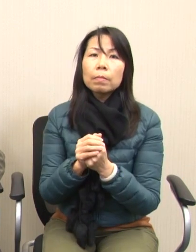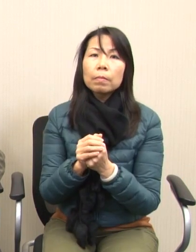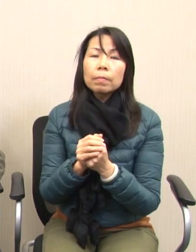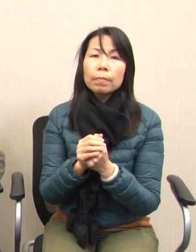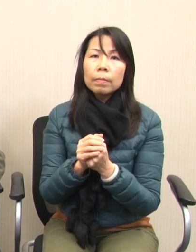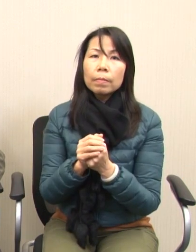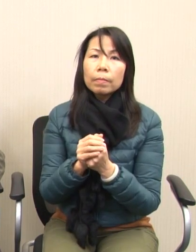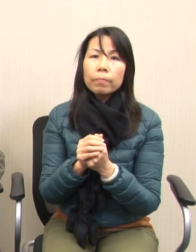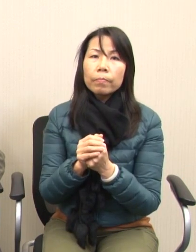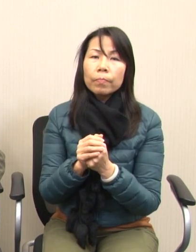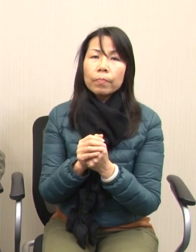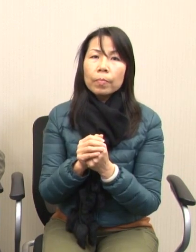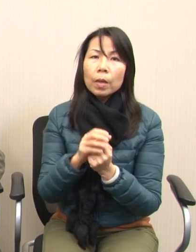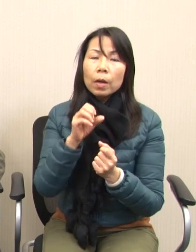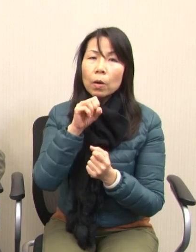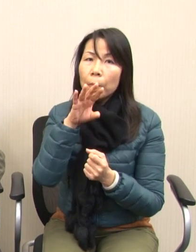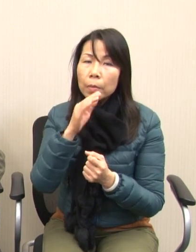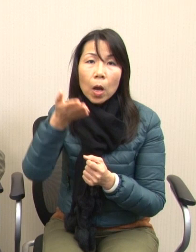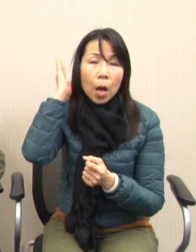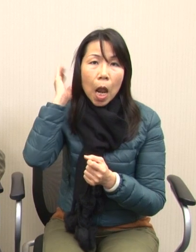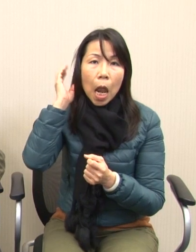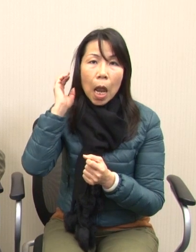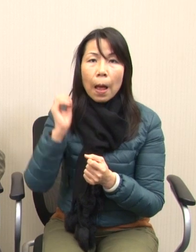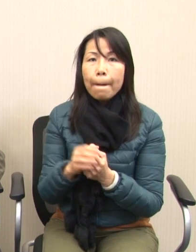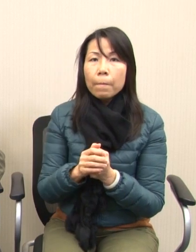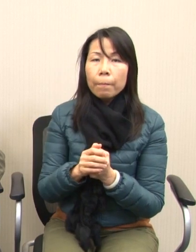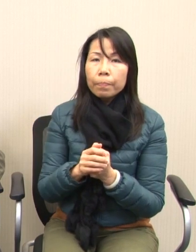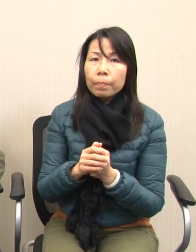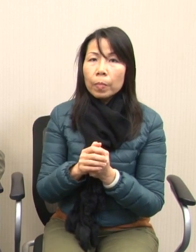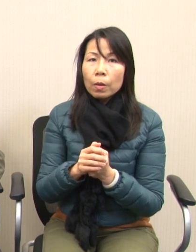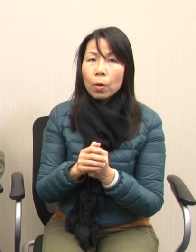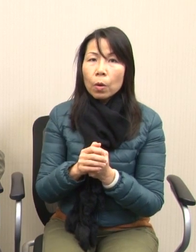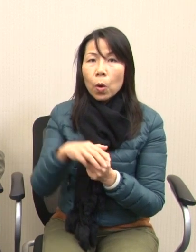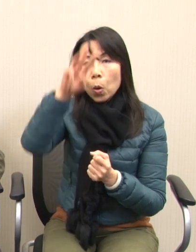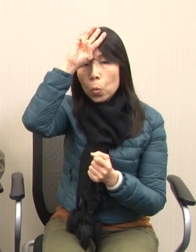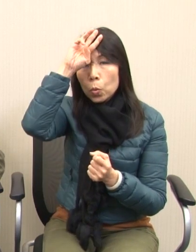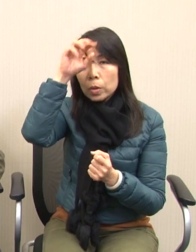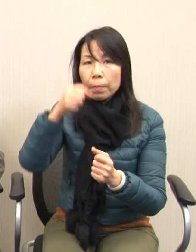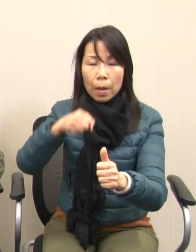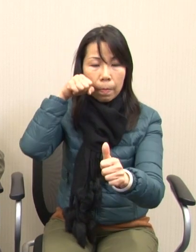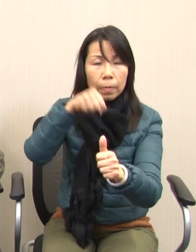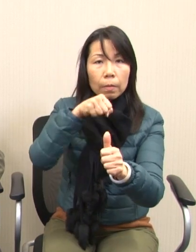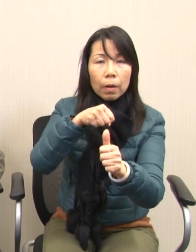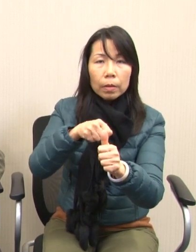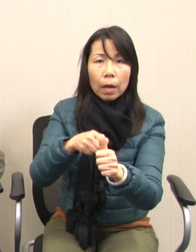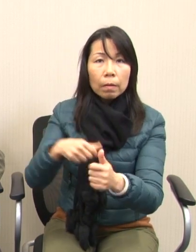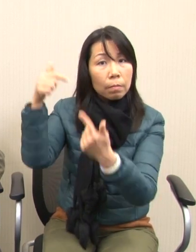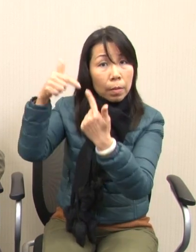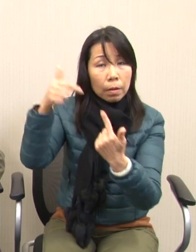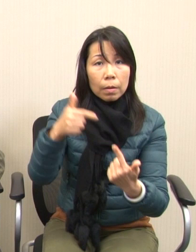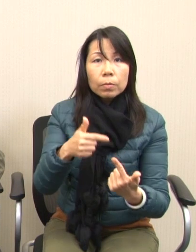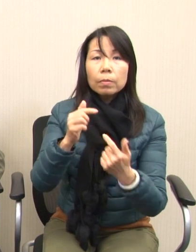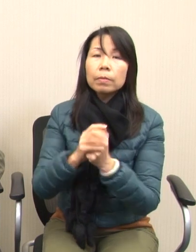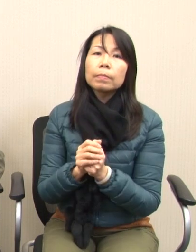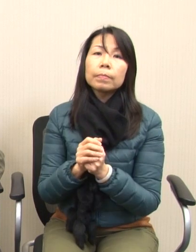訴你，羅冠聰被人打是未完的，是繼續的。